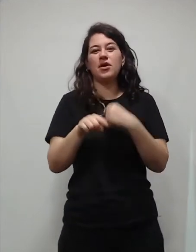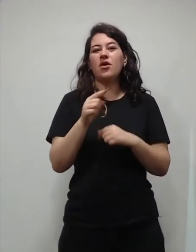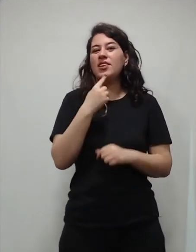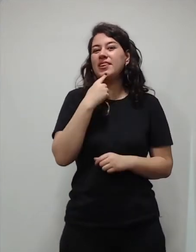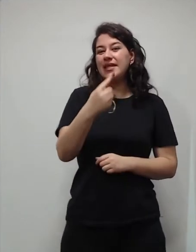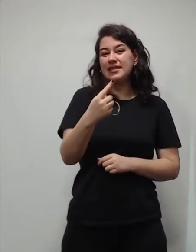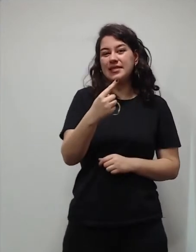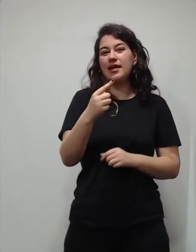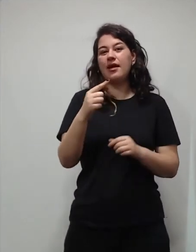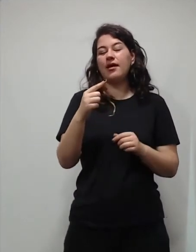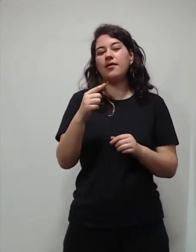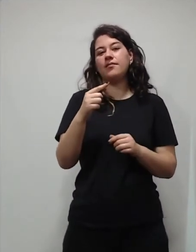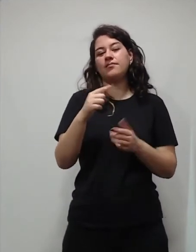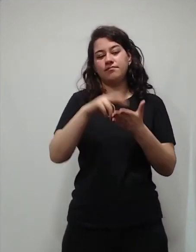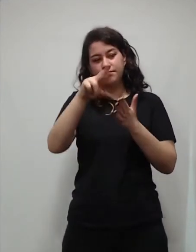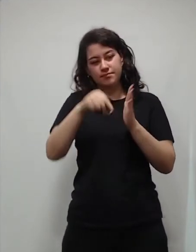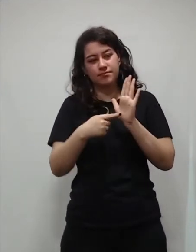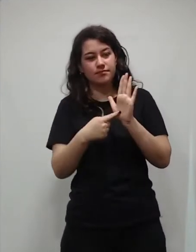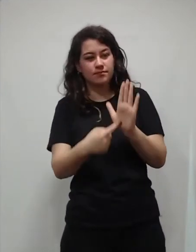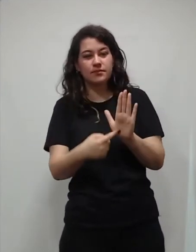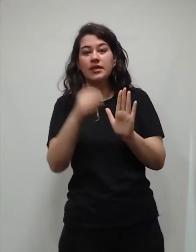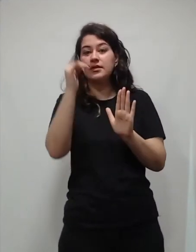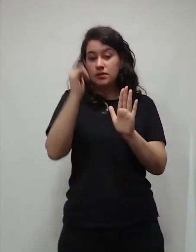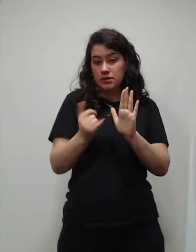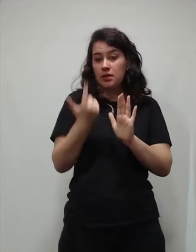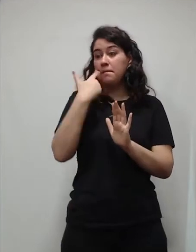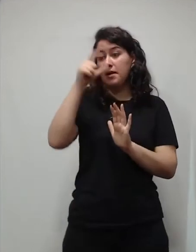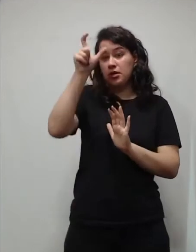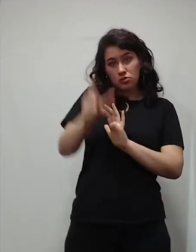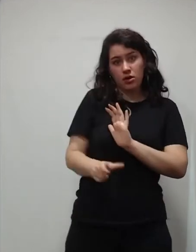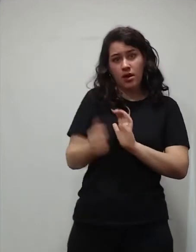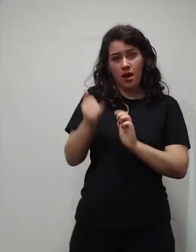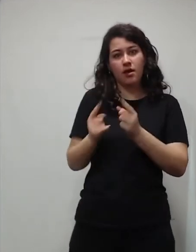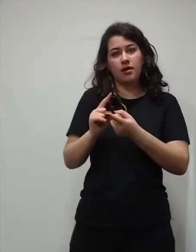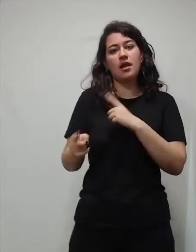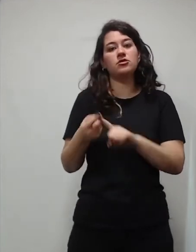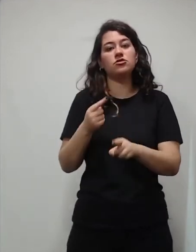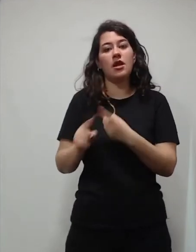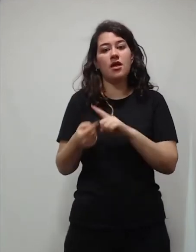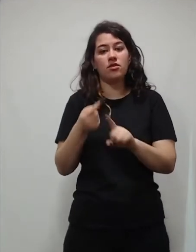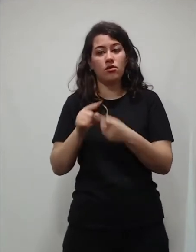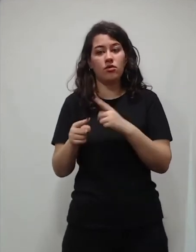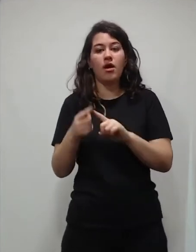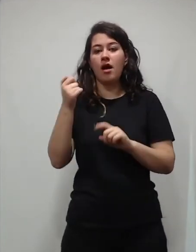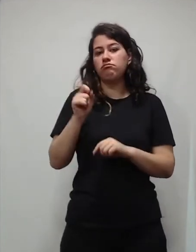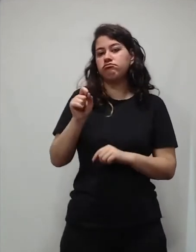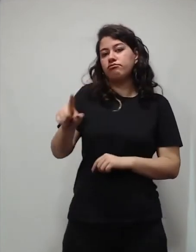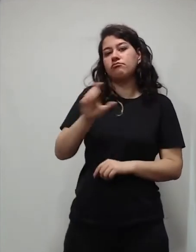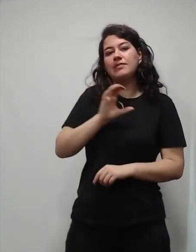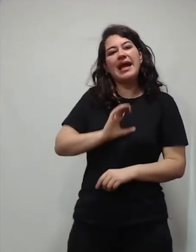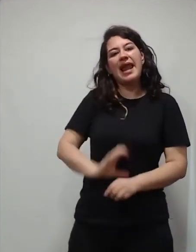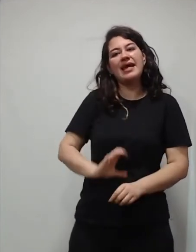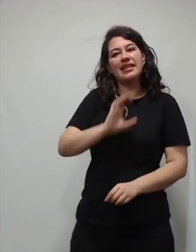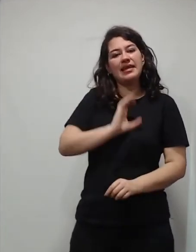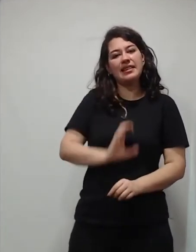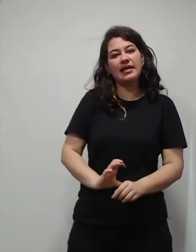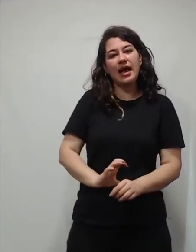Esa ecuación tiene que ver, sí, con una persona que presenta